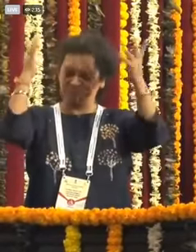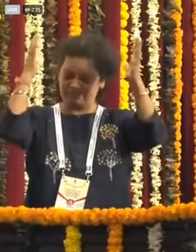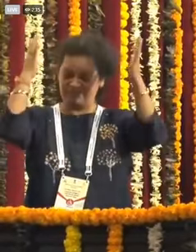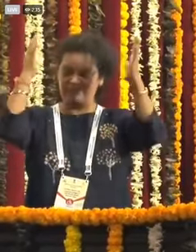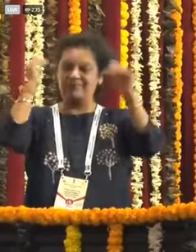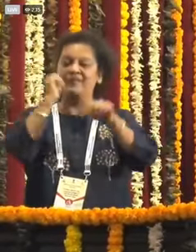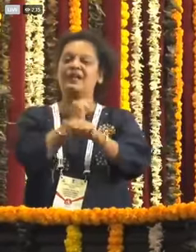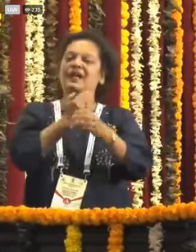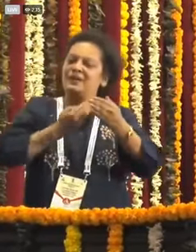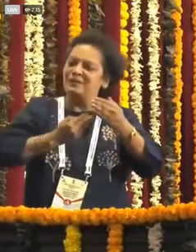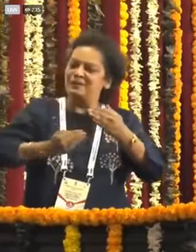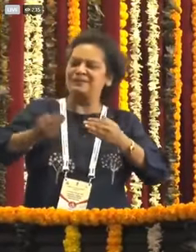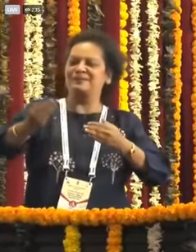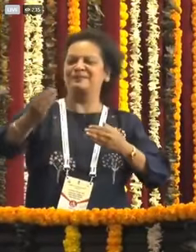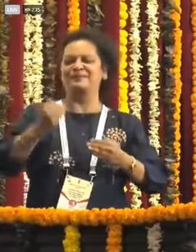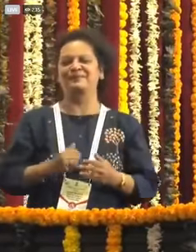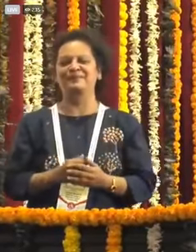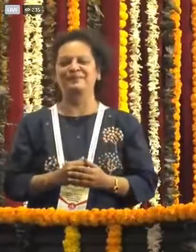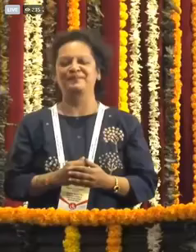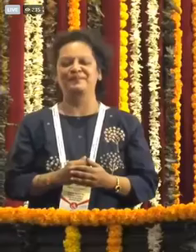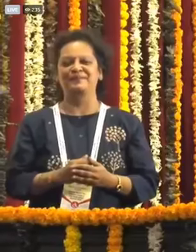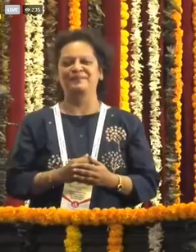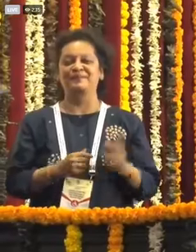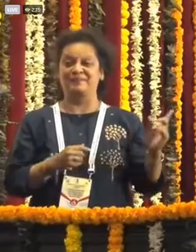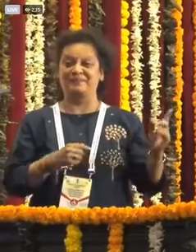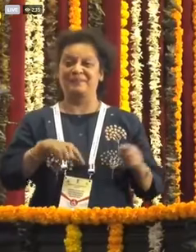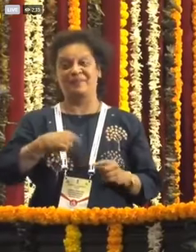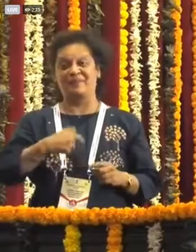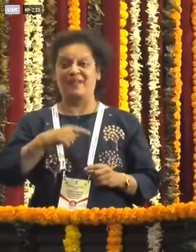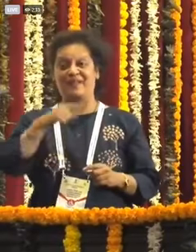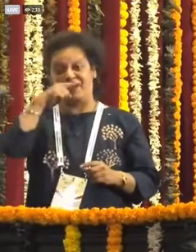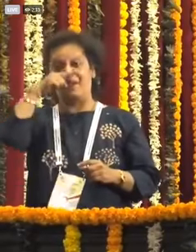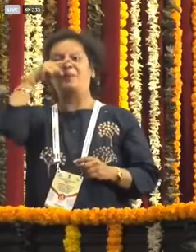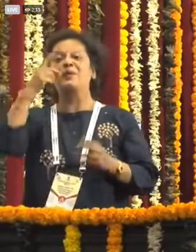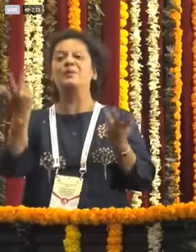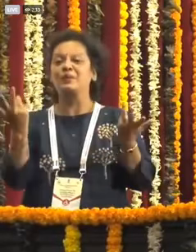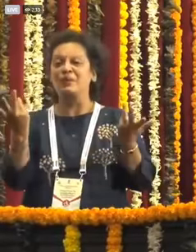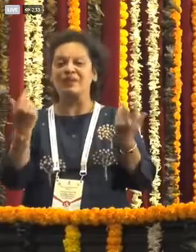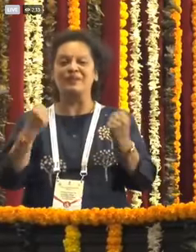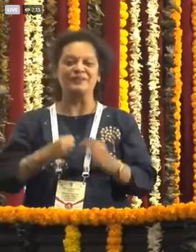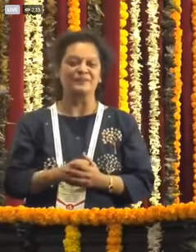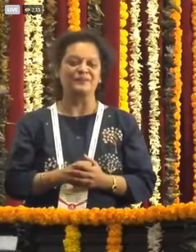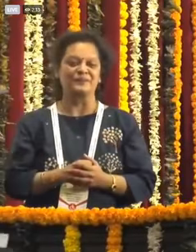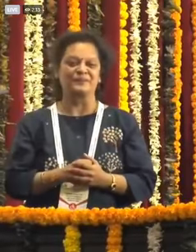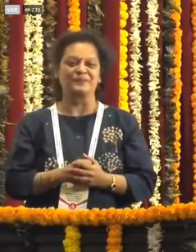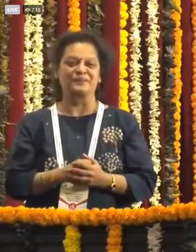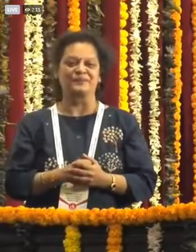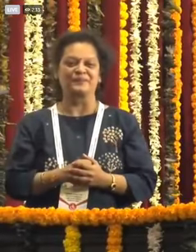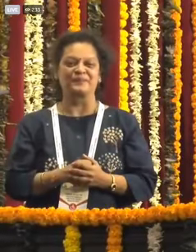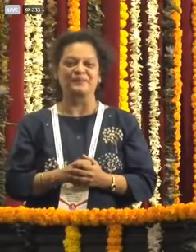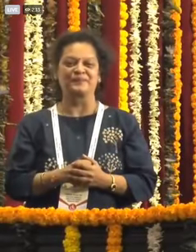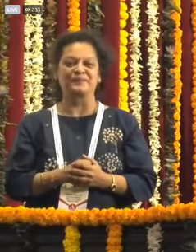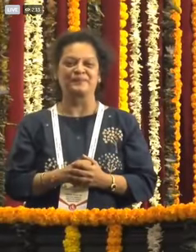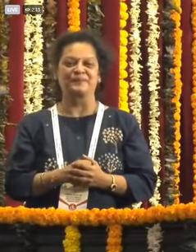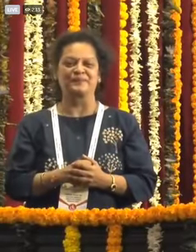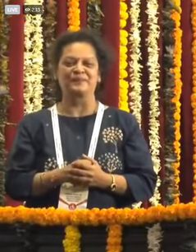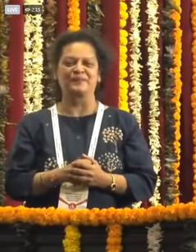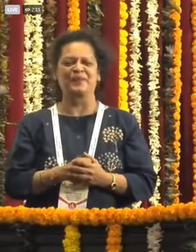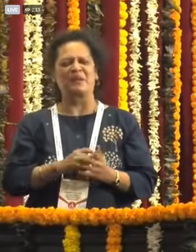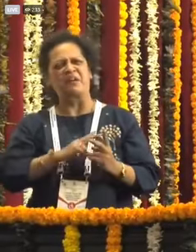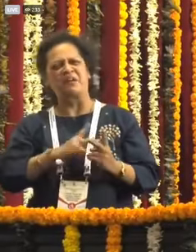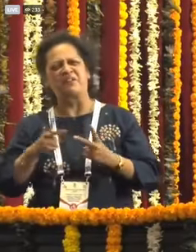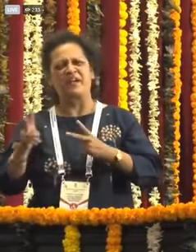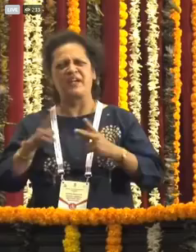सुरू केलं. मला सांगायला आपल्याला या ठिकाणी अभिमान वाटतो की